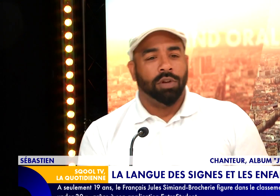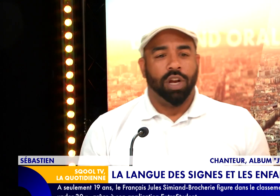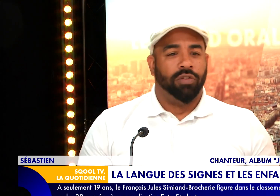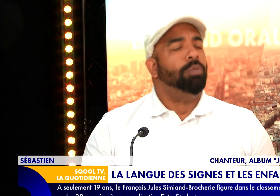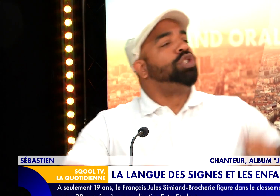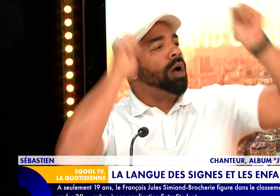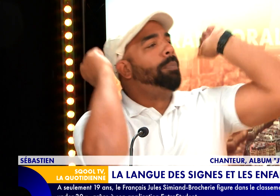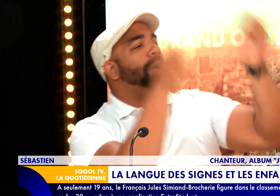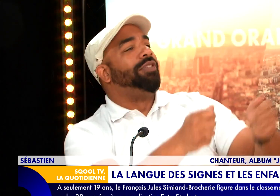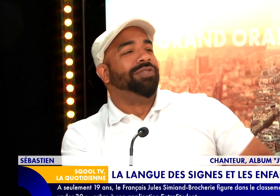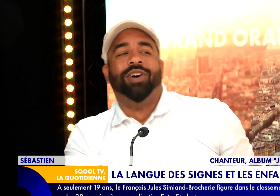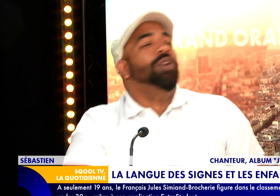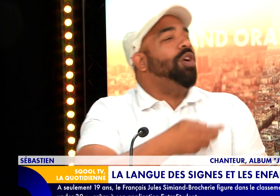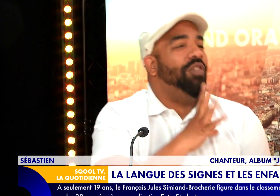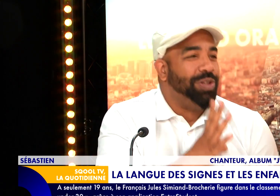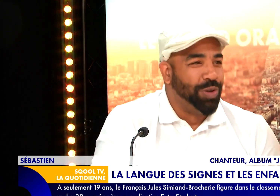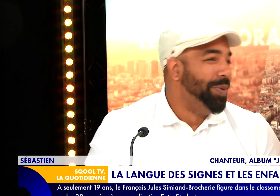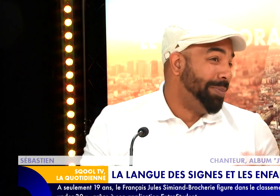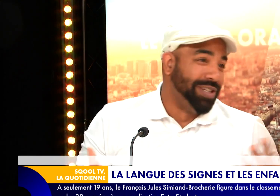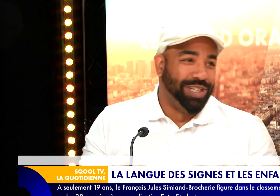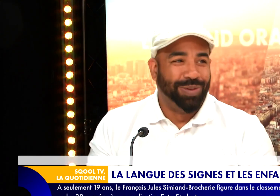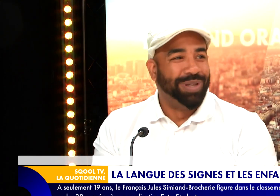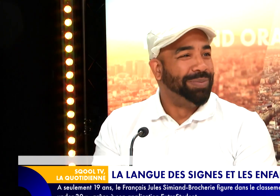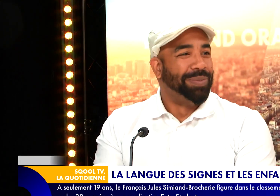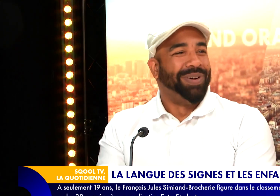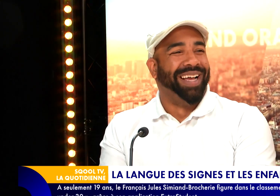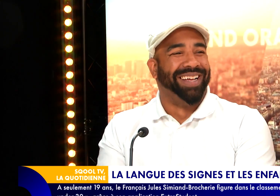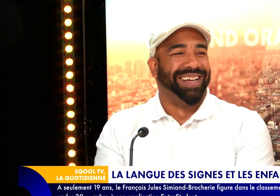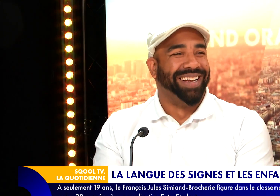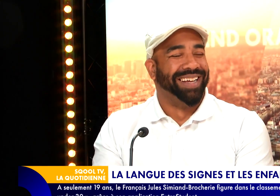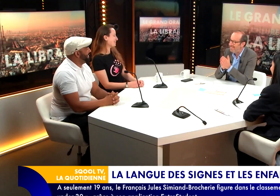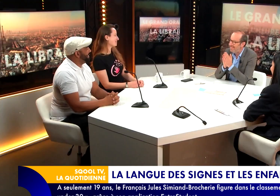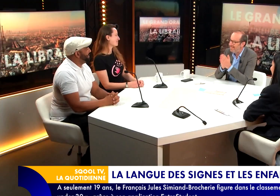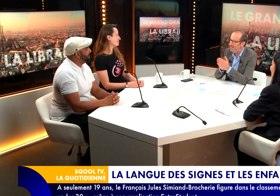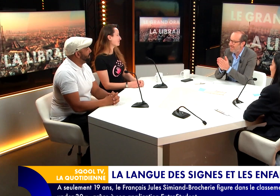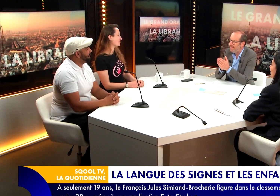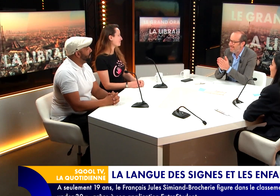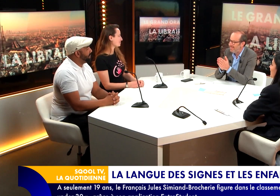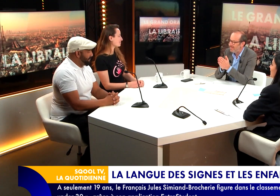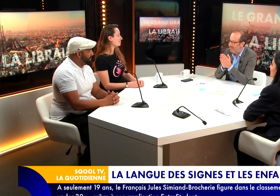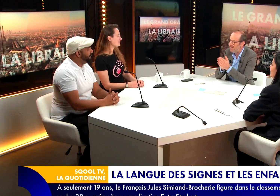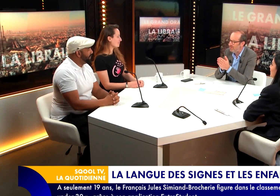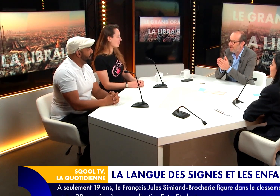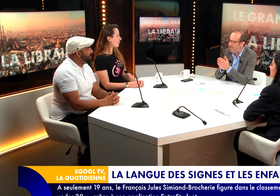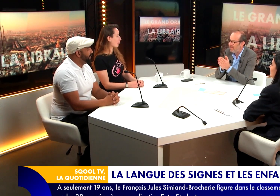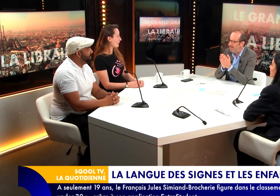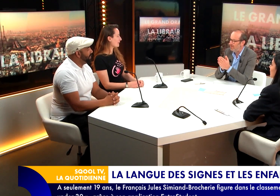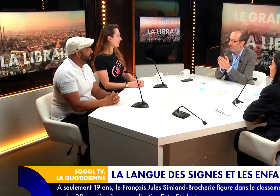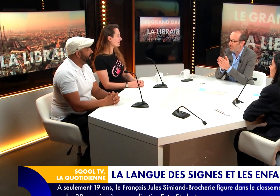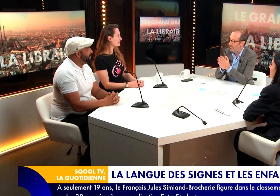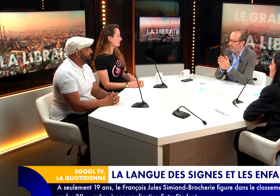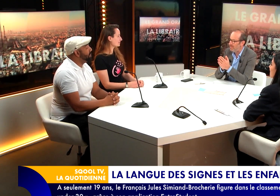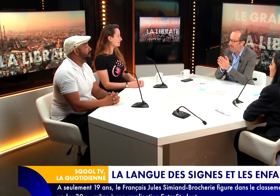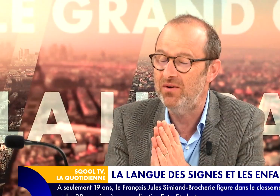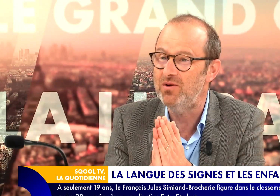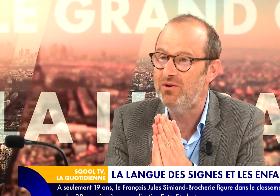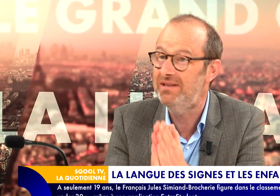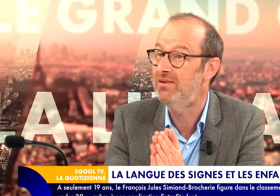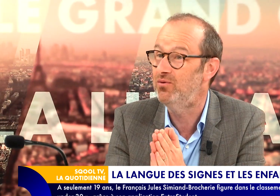Et à la fin, tiens, on va se nommer pratique, tout simplement. Un CD, un DVD qui viennent de sortir, 14 chansons à chaque fois. Comment l'idée est